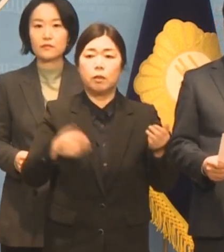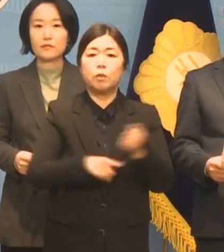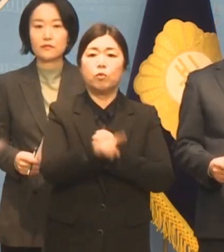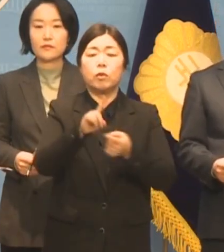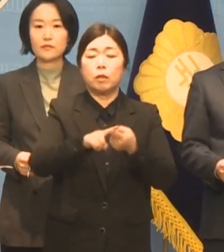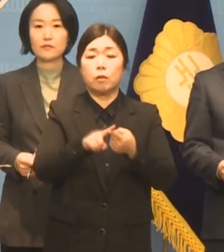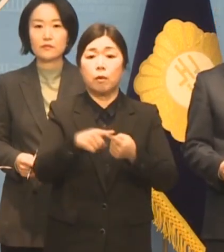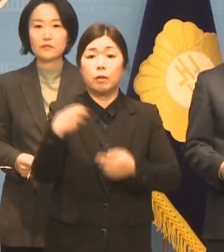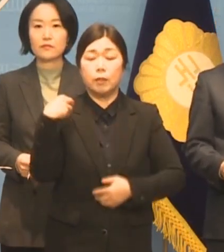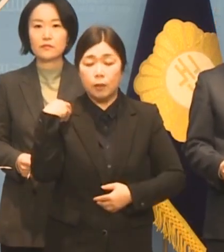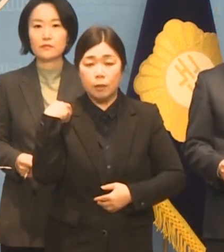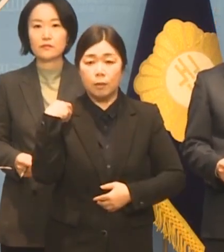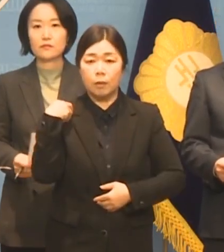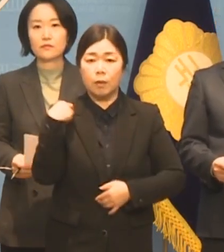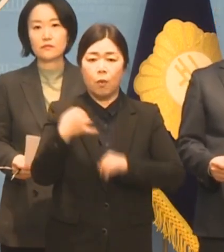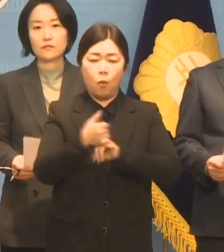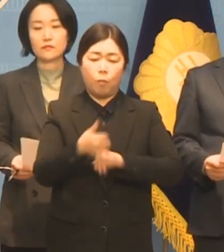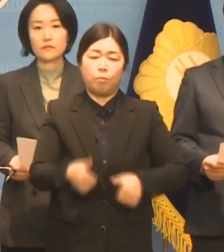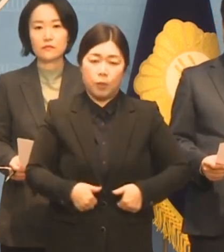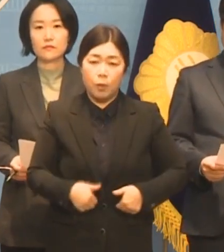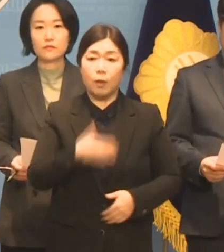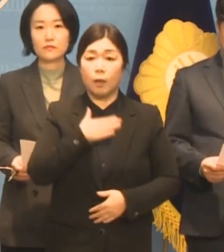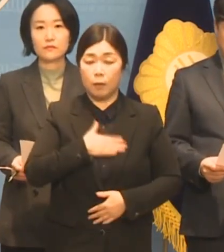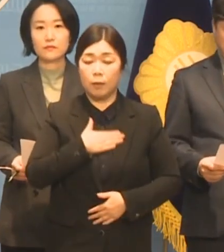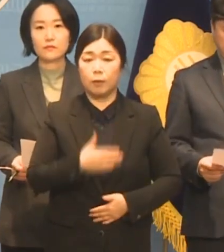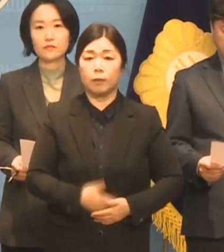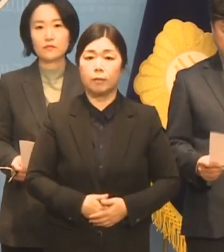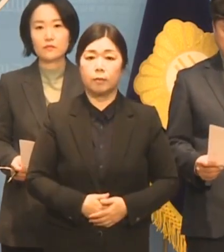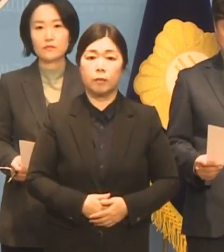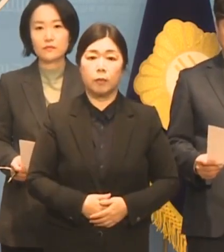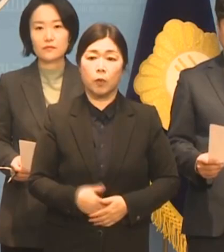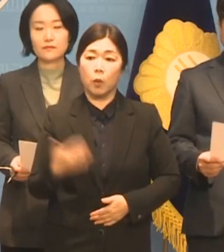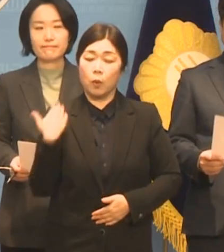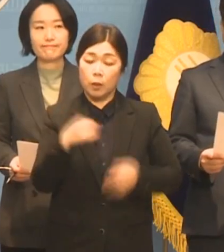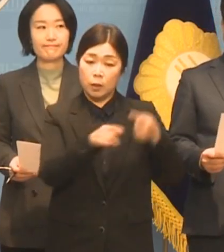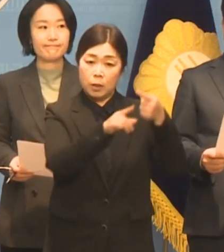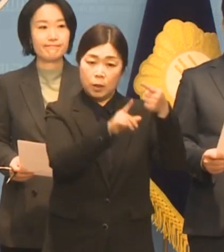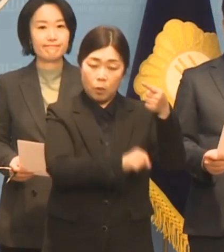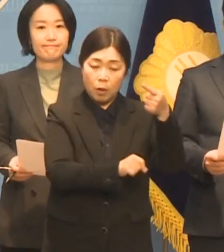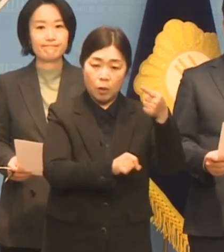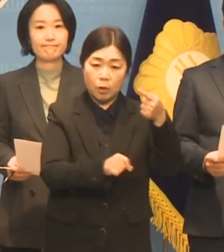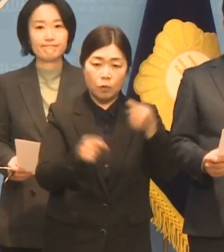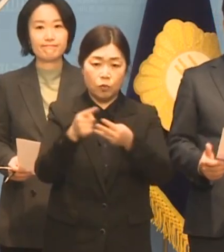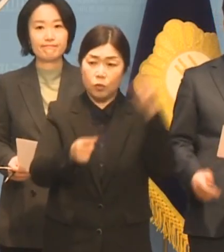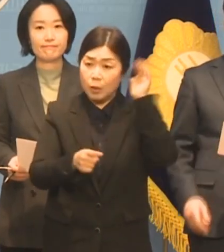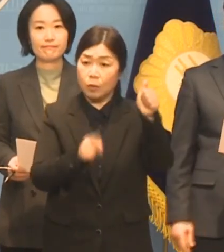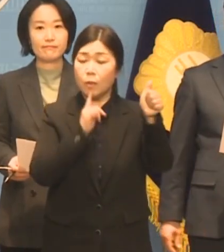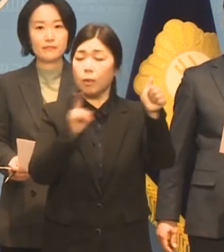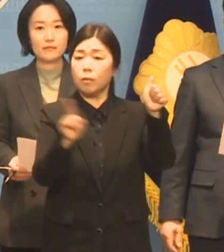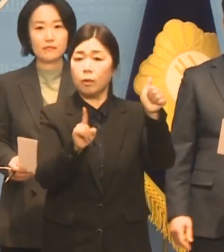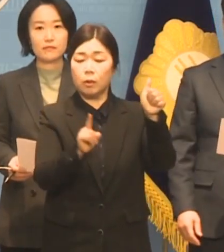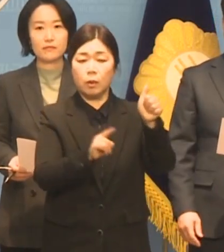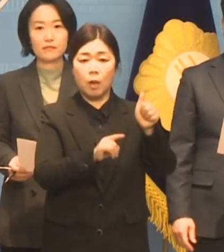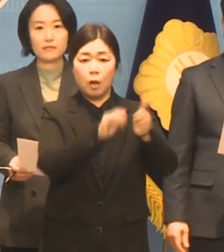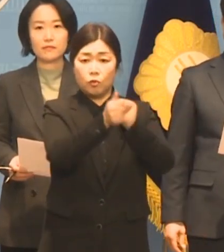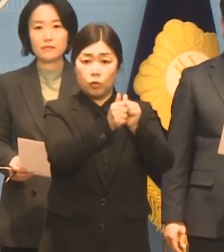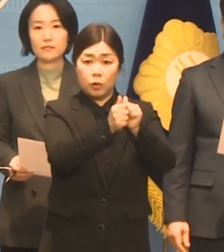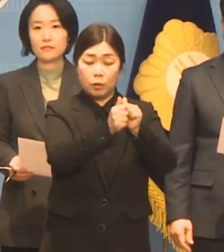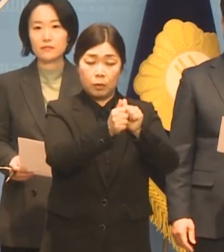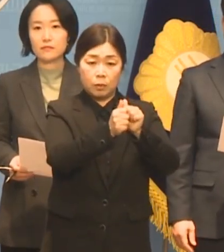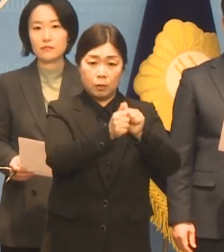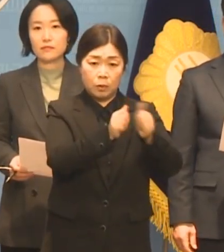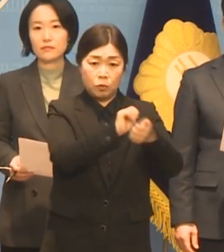있습니다. 지난해 1월 당시에 윤석열 대통령은 이사회가